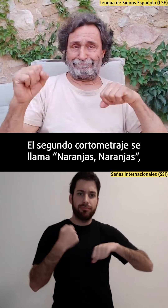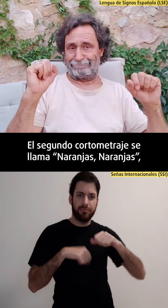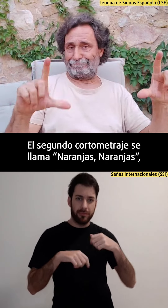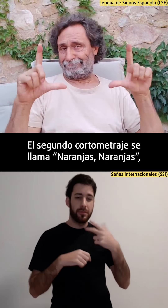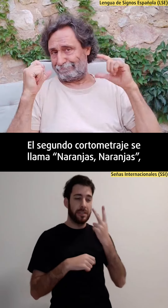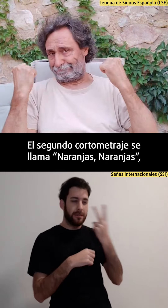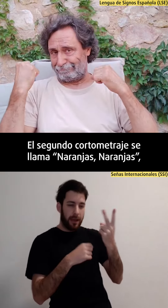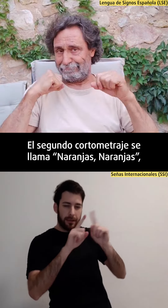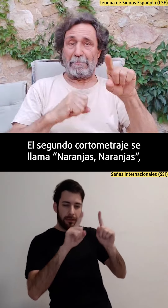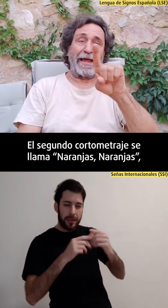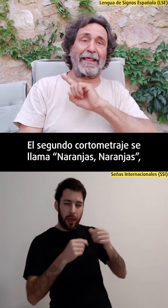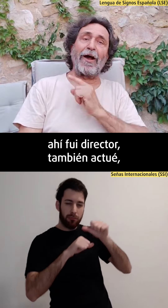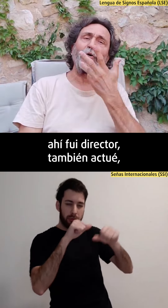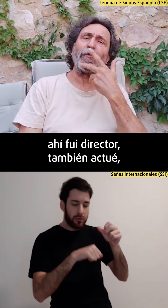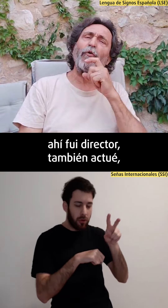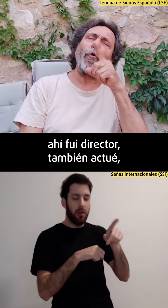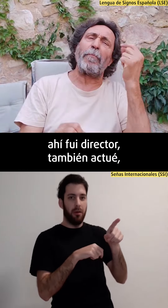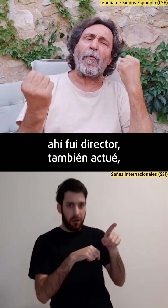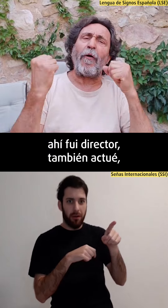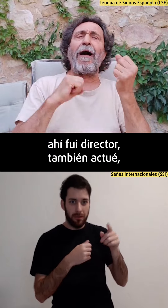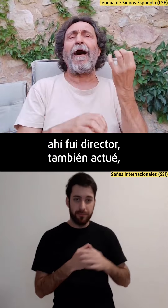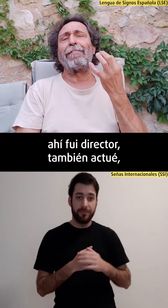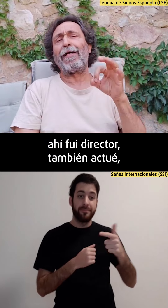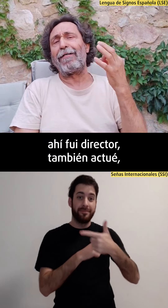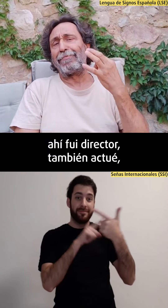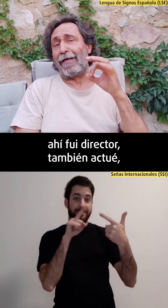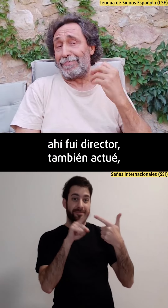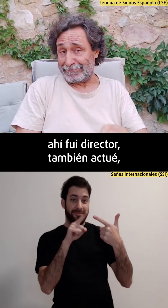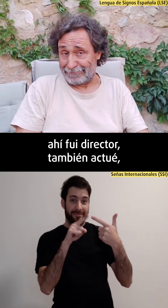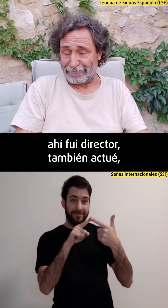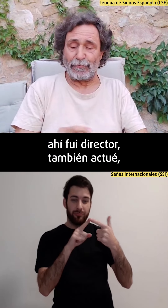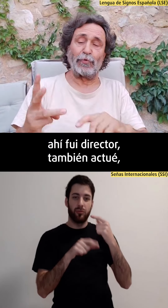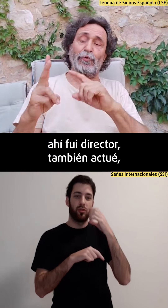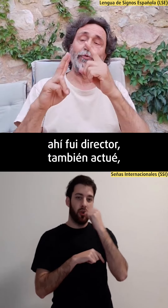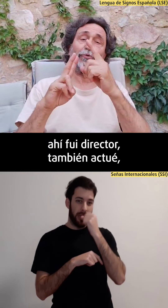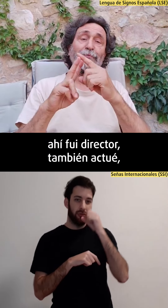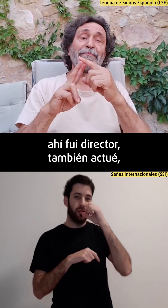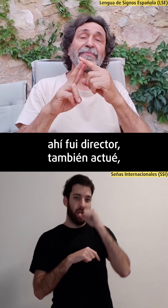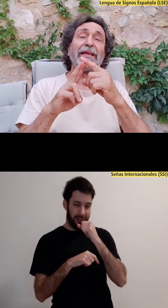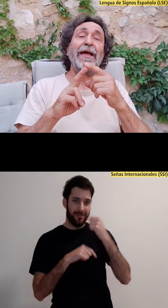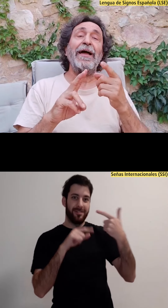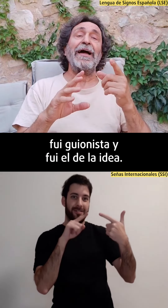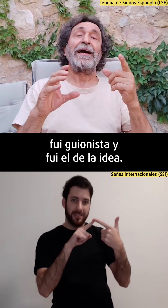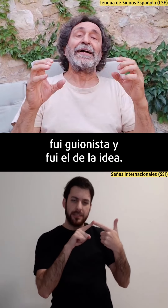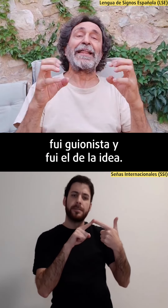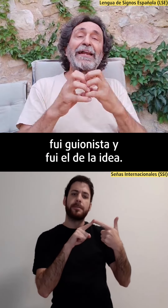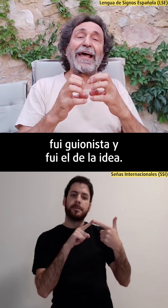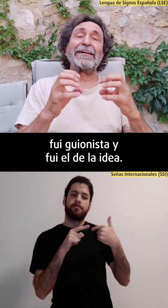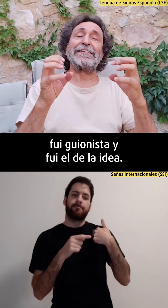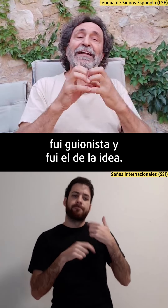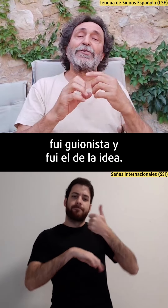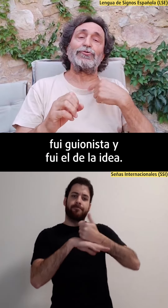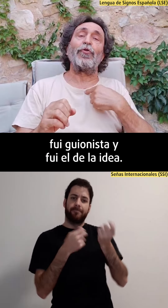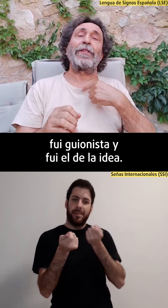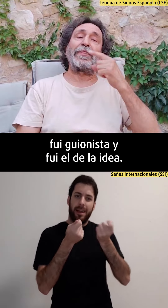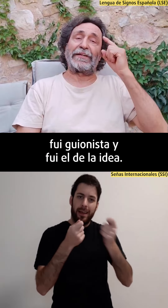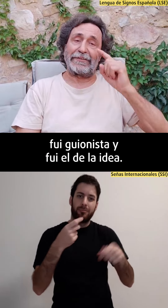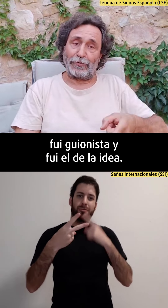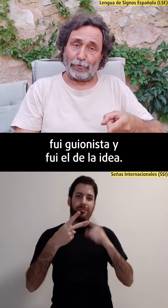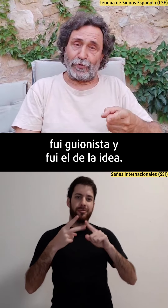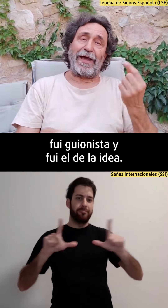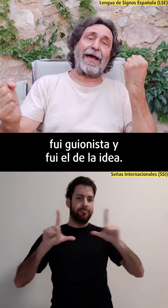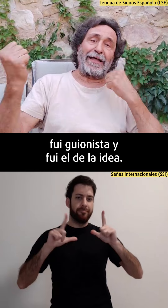cortometraje se llama naranjas naranjas allí fui director también actué fue el guionista